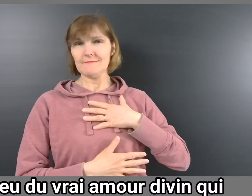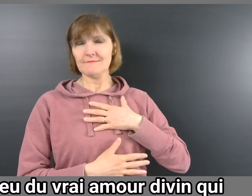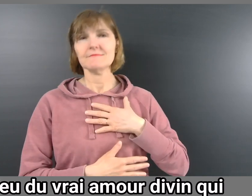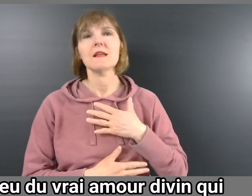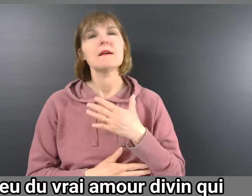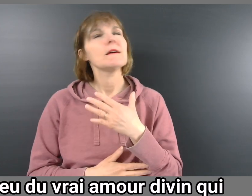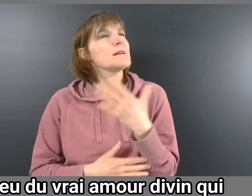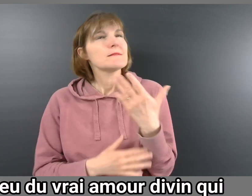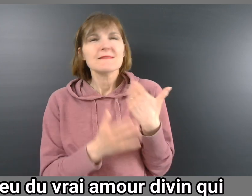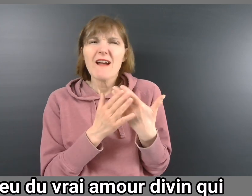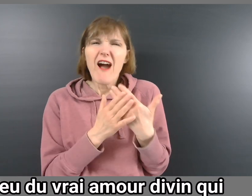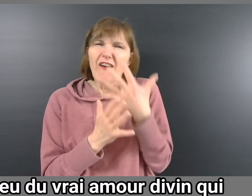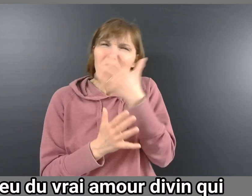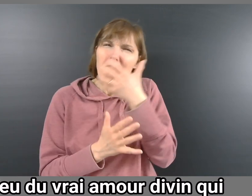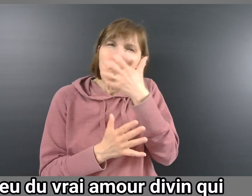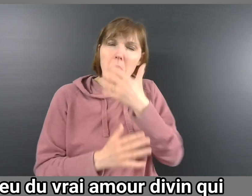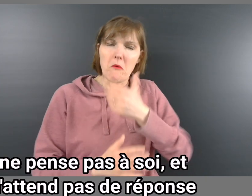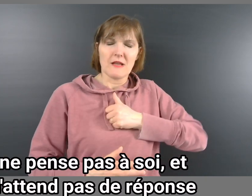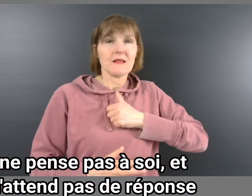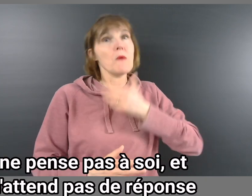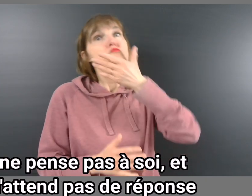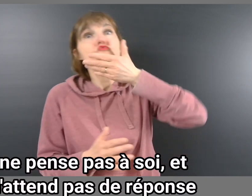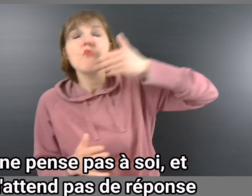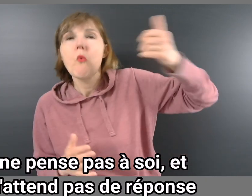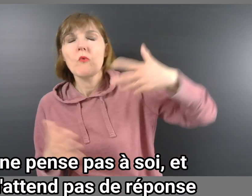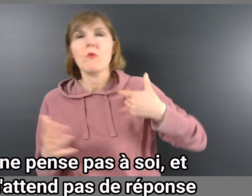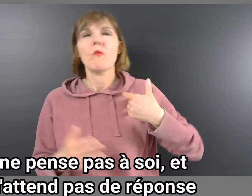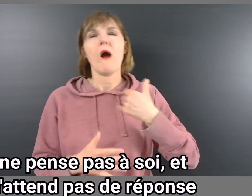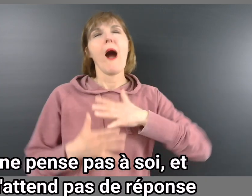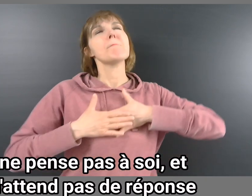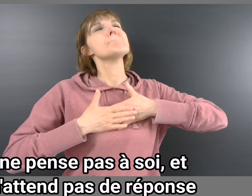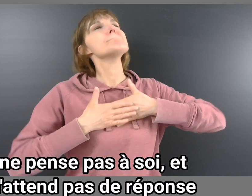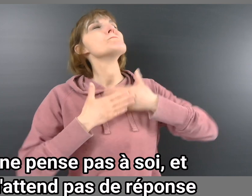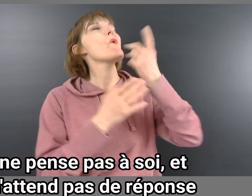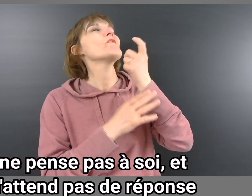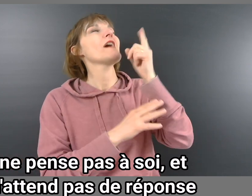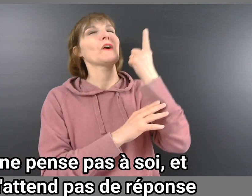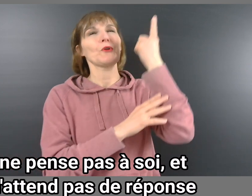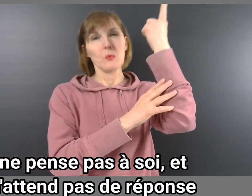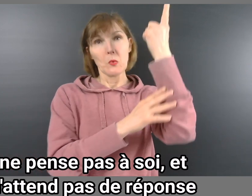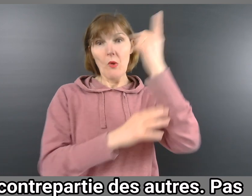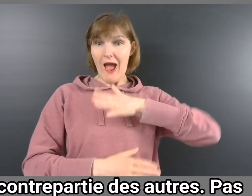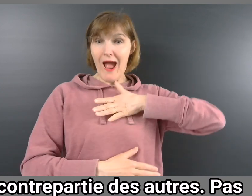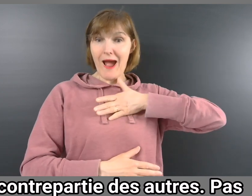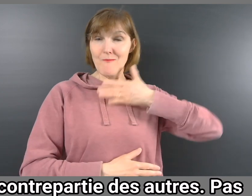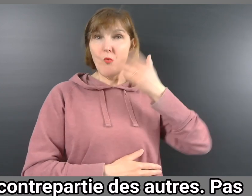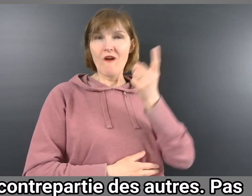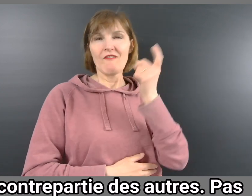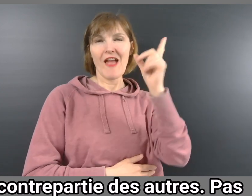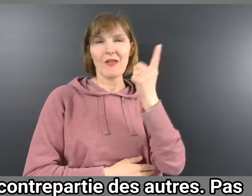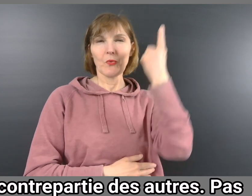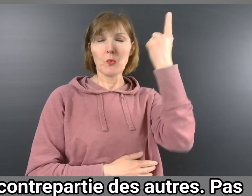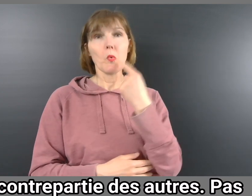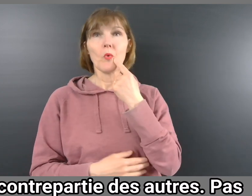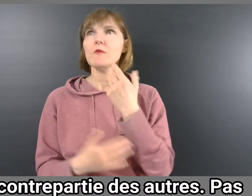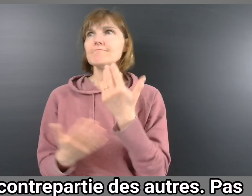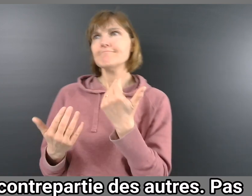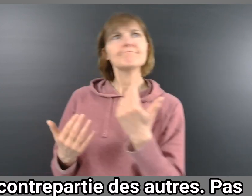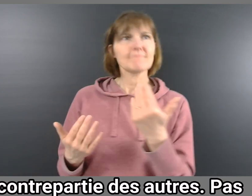amour divin, qui ne pense pas à soi et n'attend pas de réponse ou de contrepartie des autres. Pas